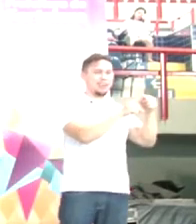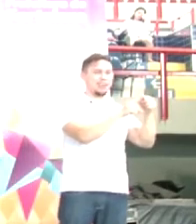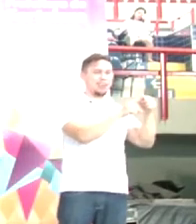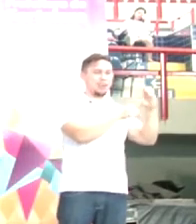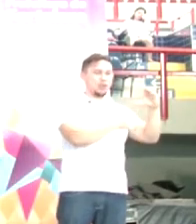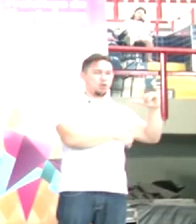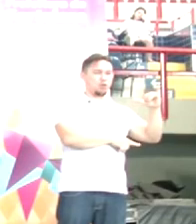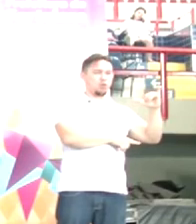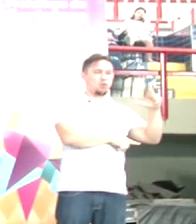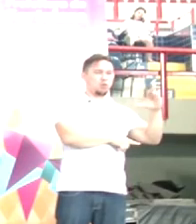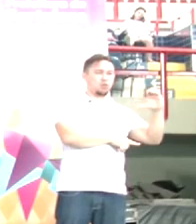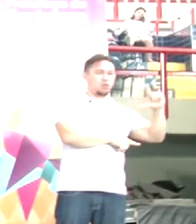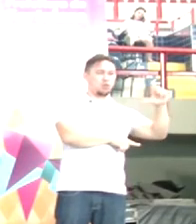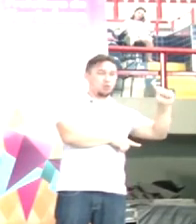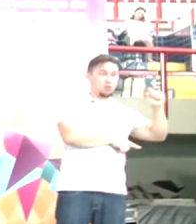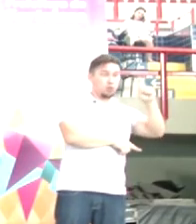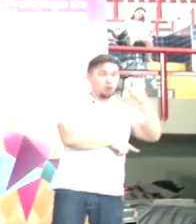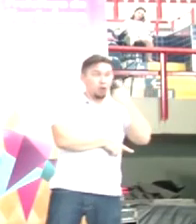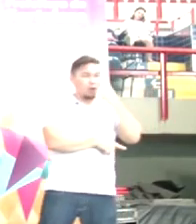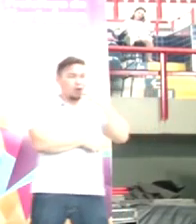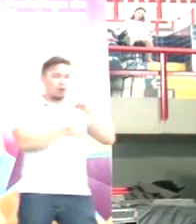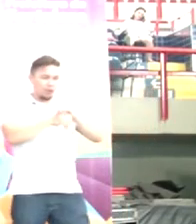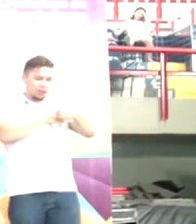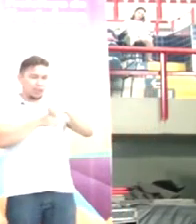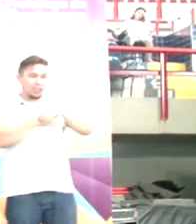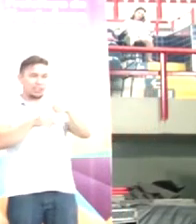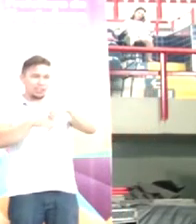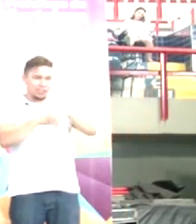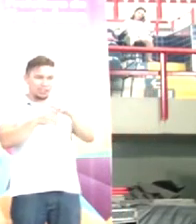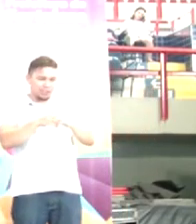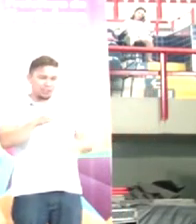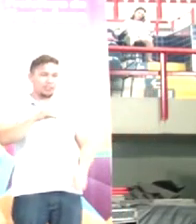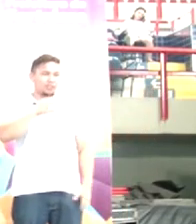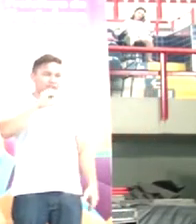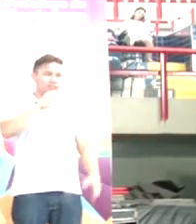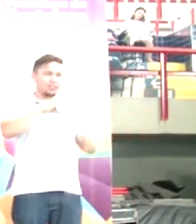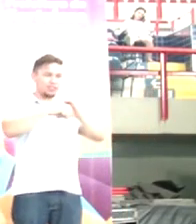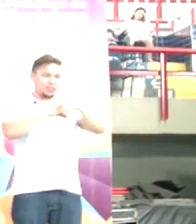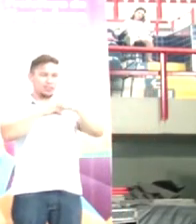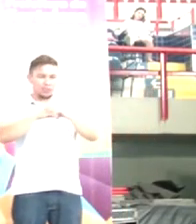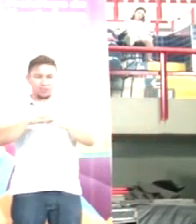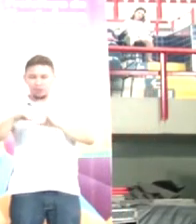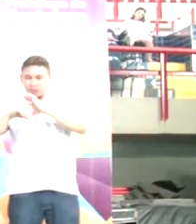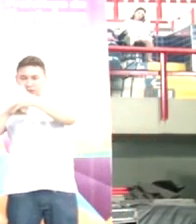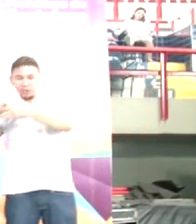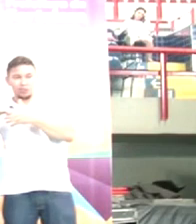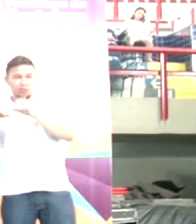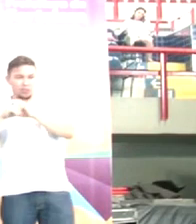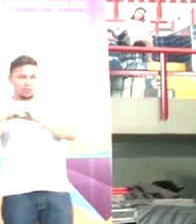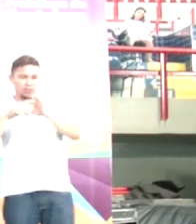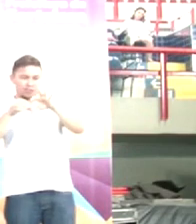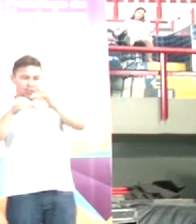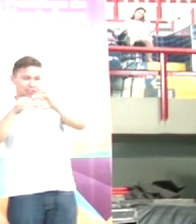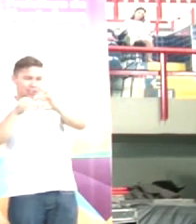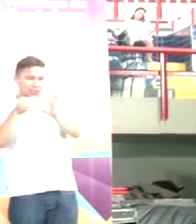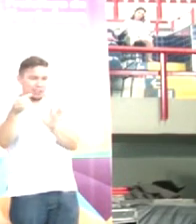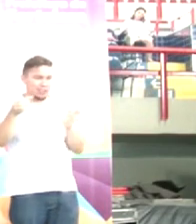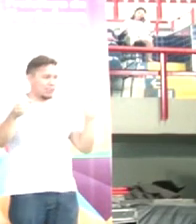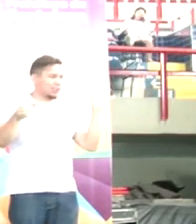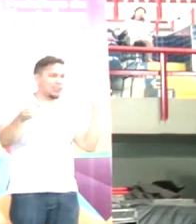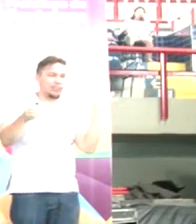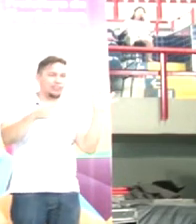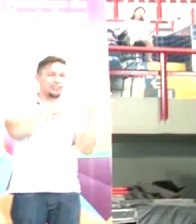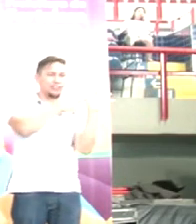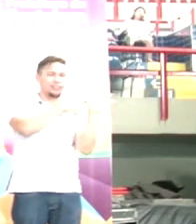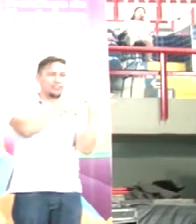a tangerina, ela é formada por vários gominhos, né? A tangerina é como se fosse uma grande esfera. Mas se eu tirar um gominho